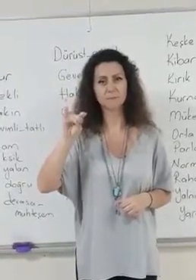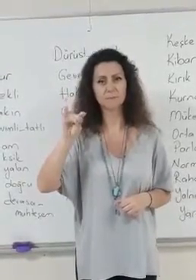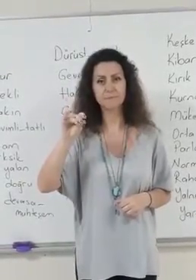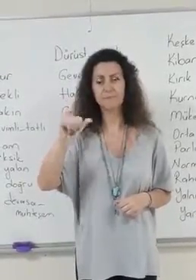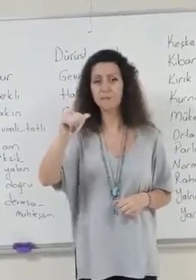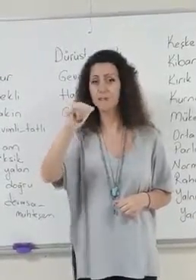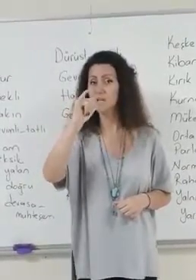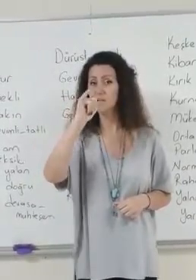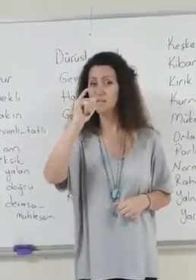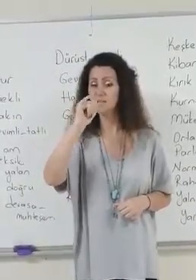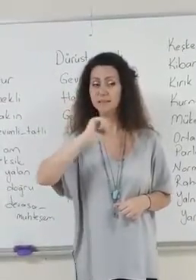ıslak,